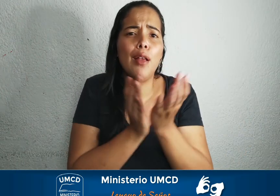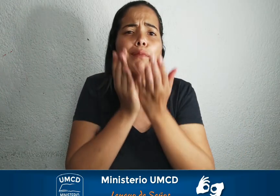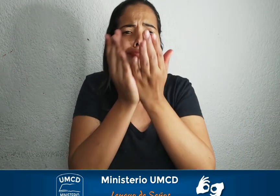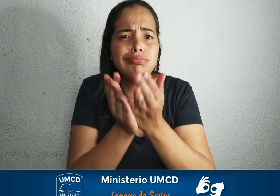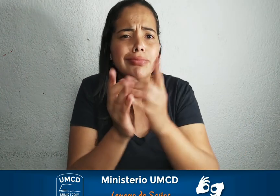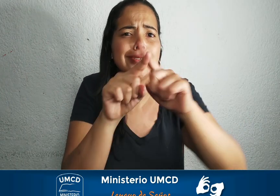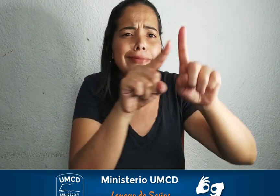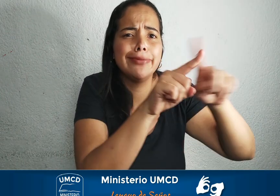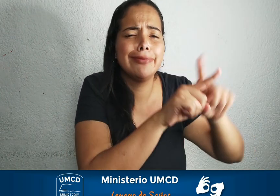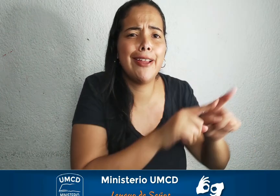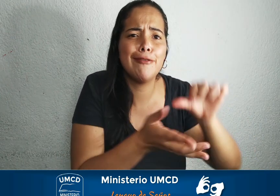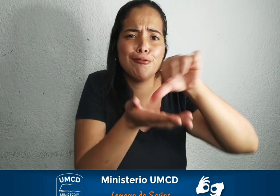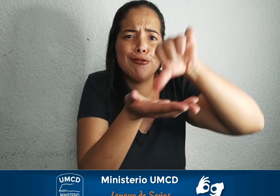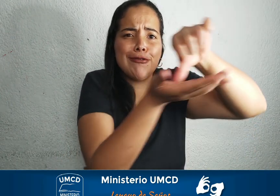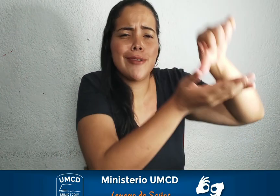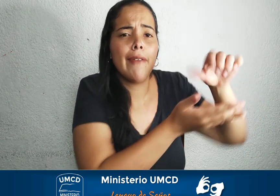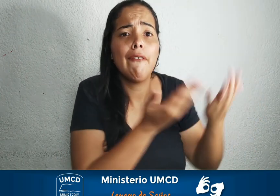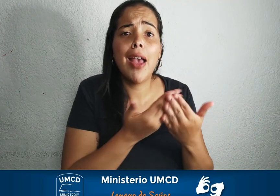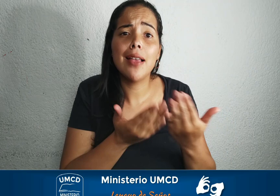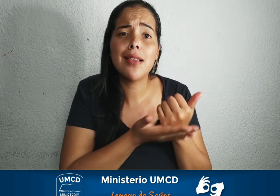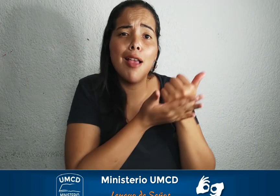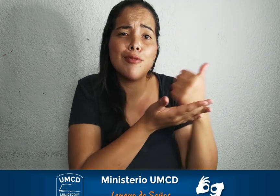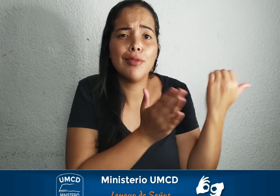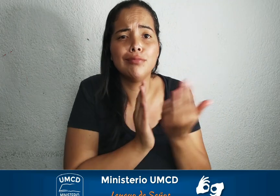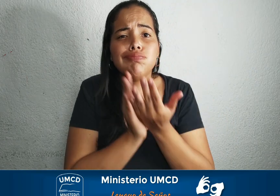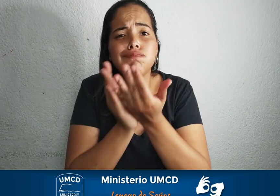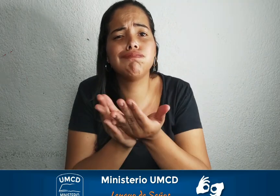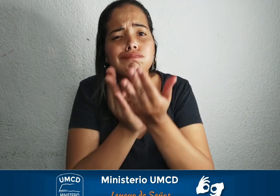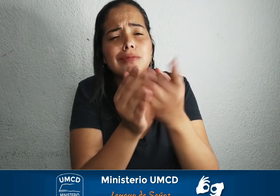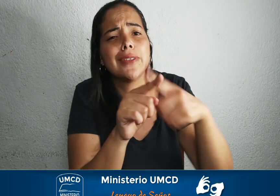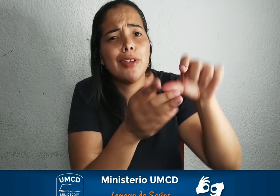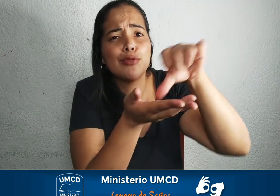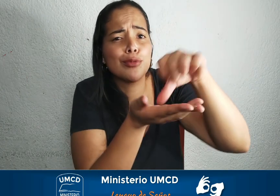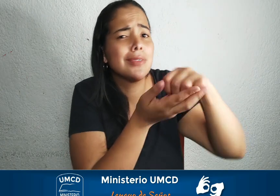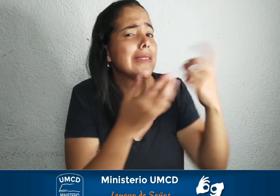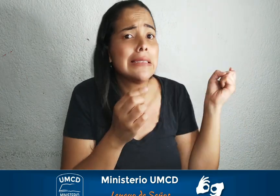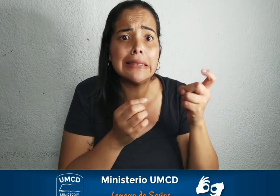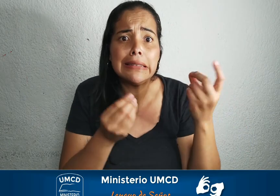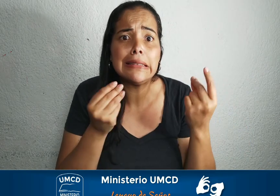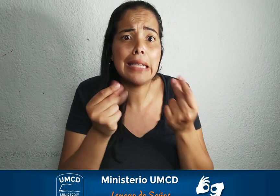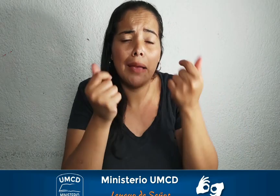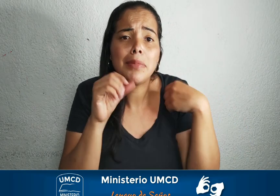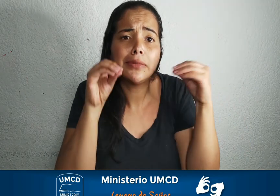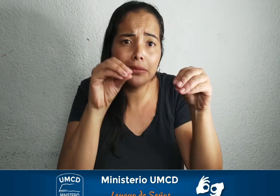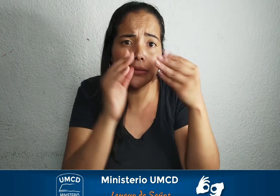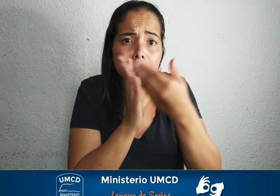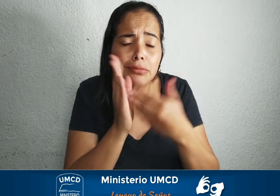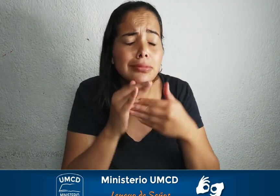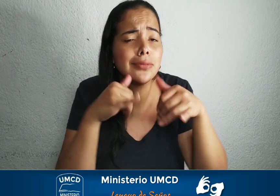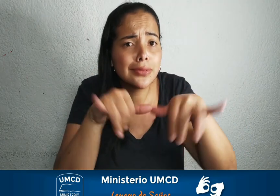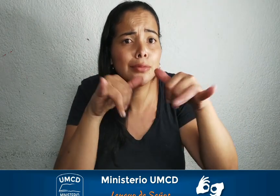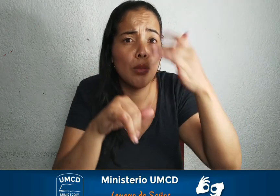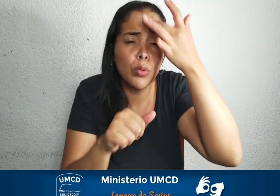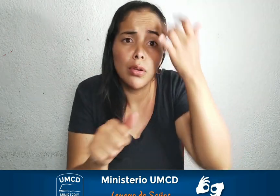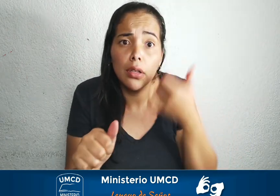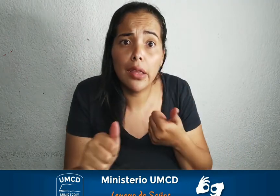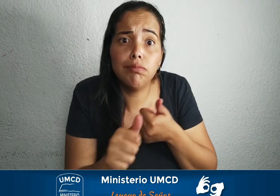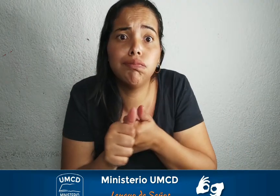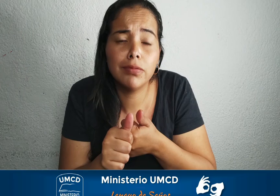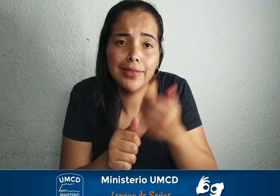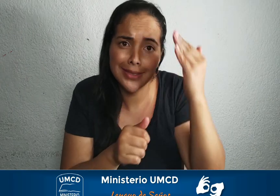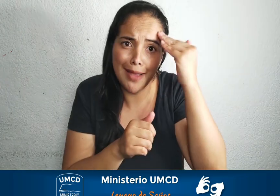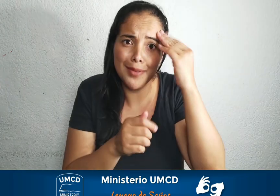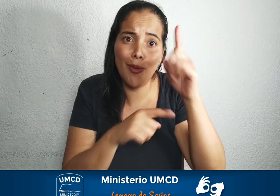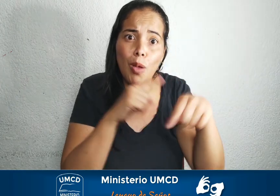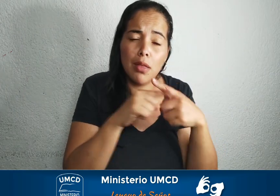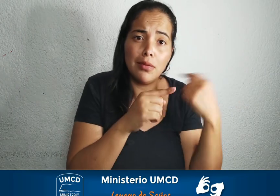útil, pues él de esa manera se podía movilizar hacia otras ciudades en donde él tenía que llegar para seguir enseñando. Su ministerio